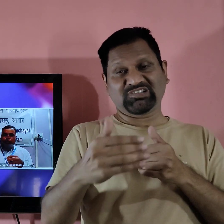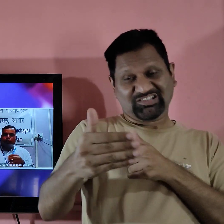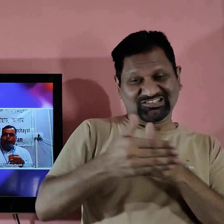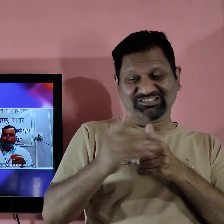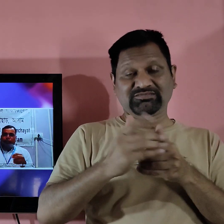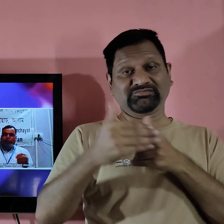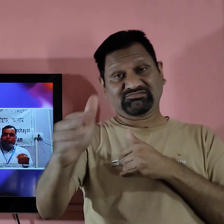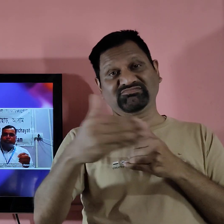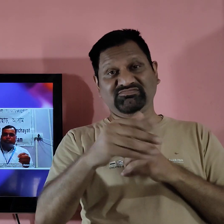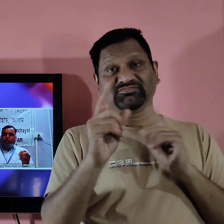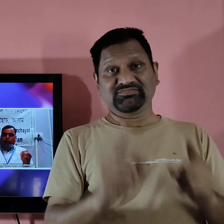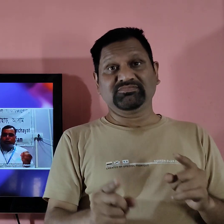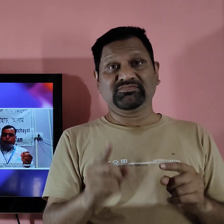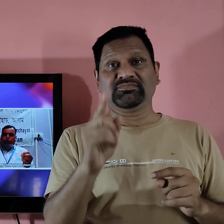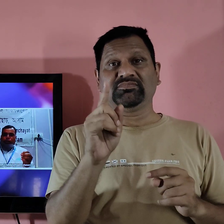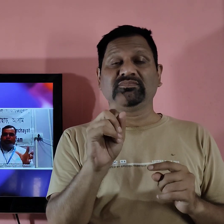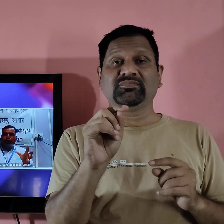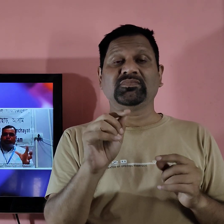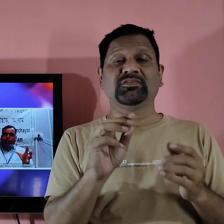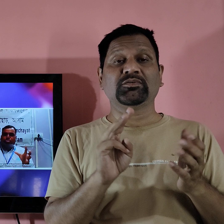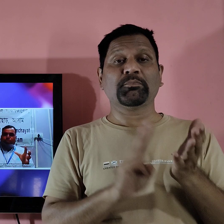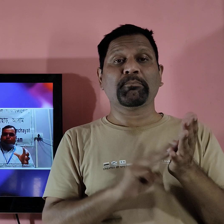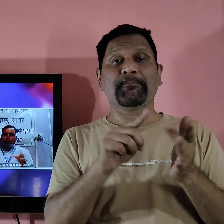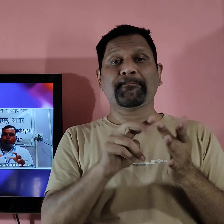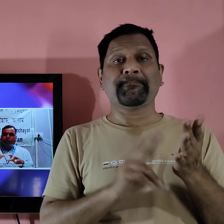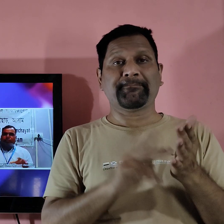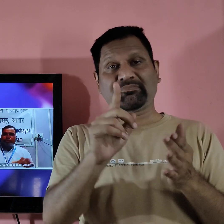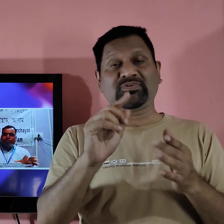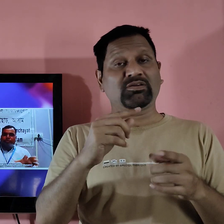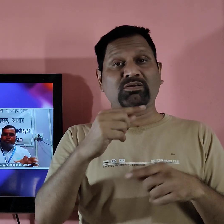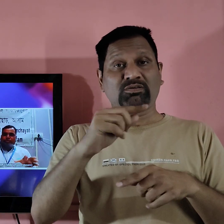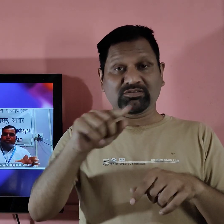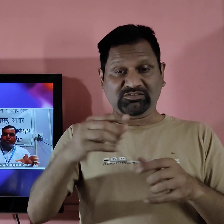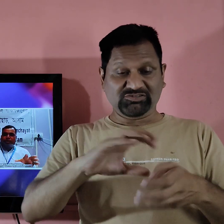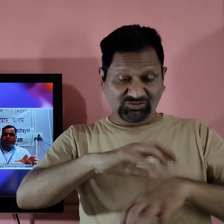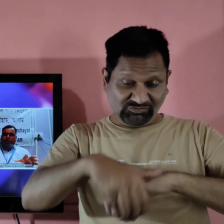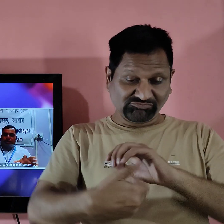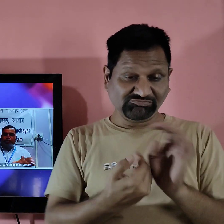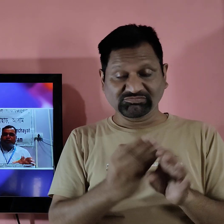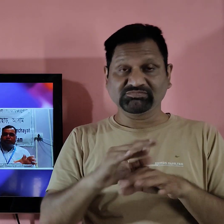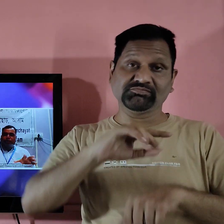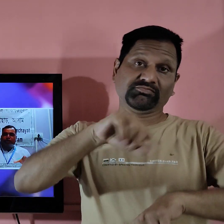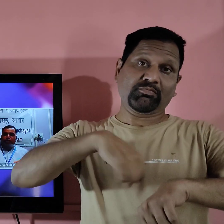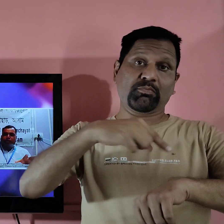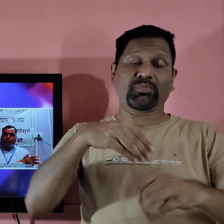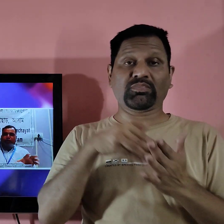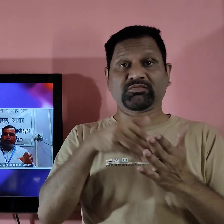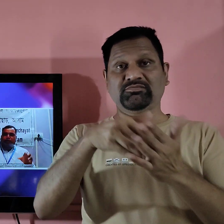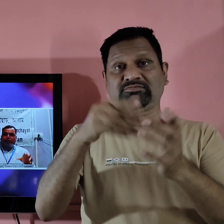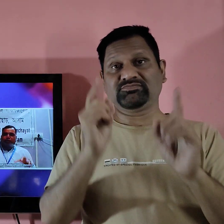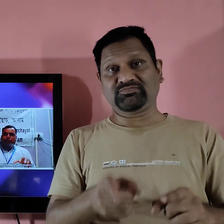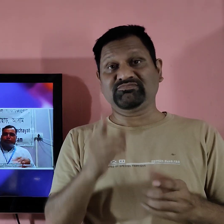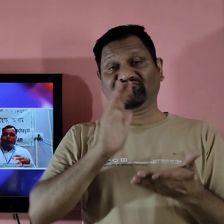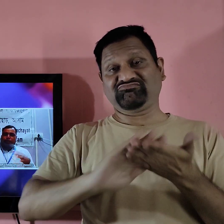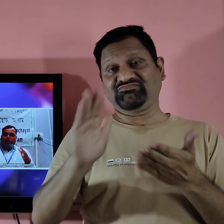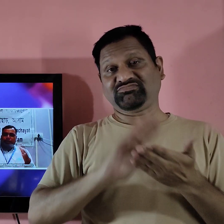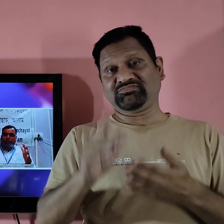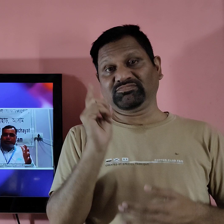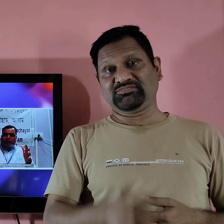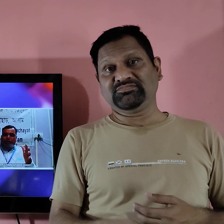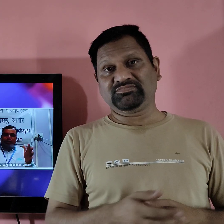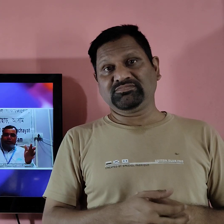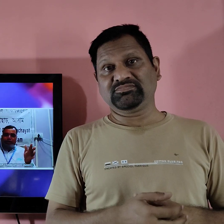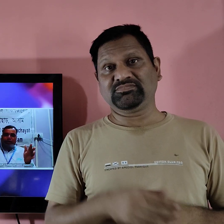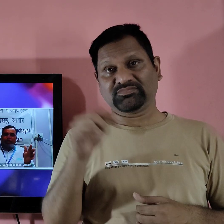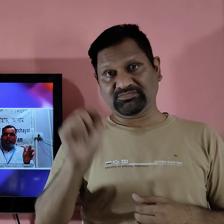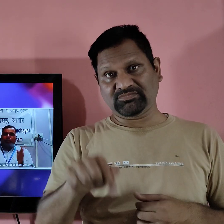सामान से 10-15 मिनट बाद को हाथ धोना पड़ेगा और सब स्वच्छता रहना पड़ेगा।